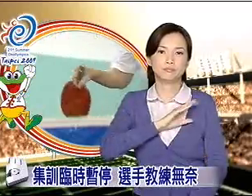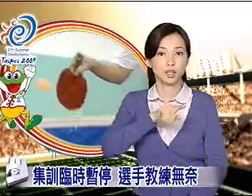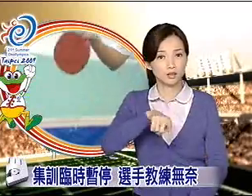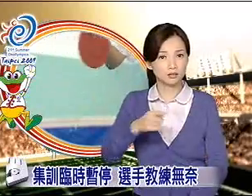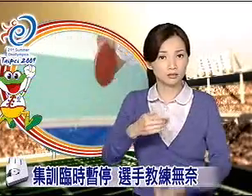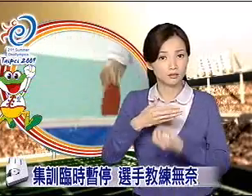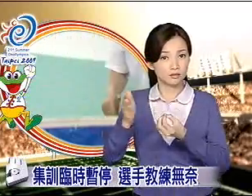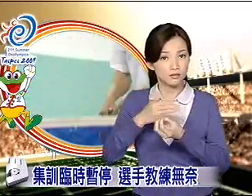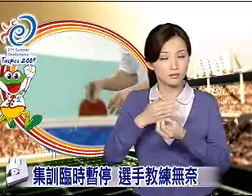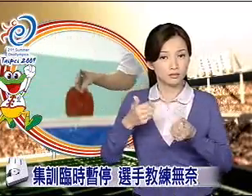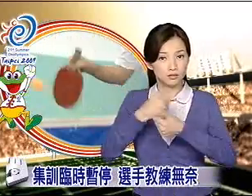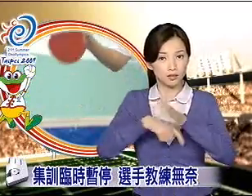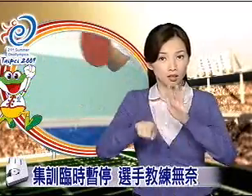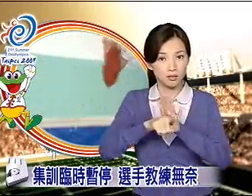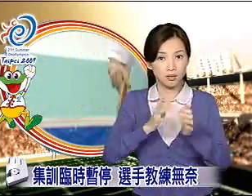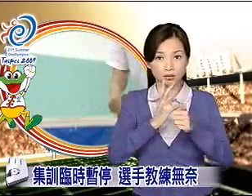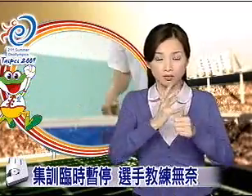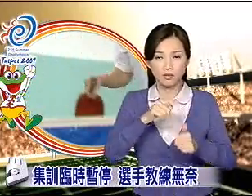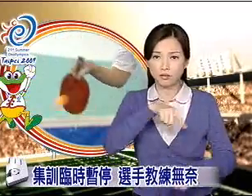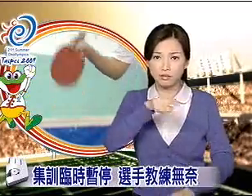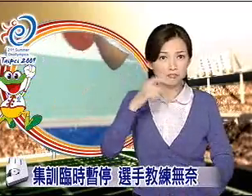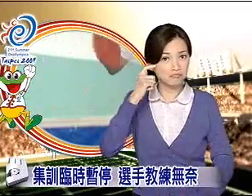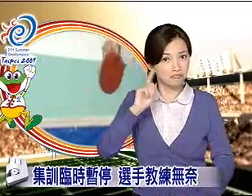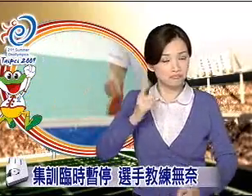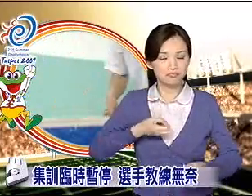桌球代表队的心声。